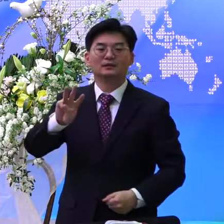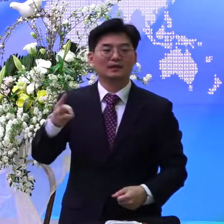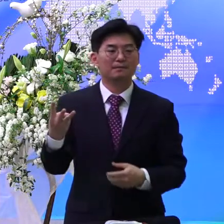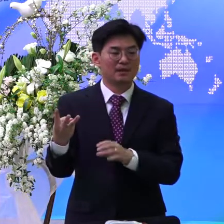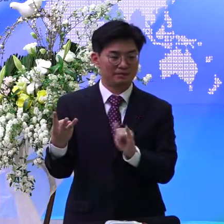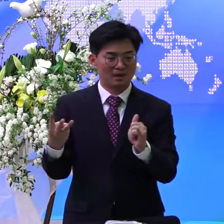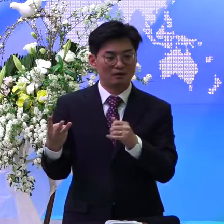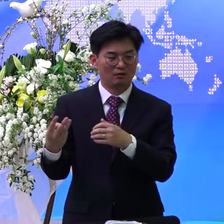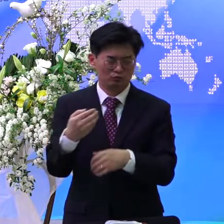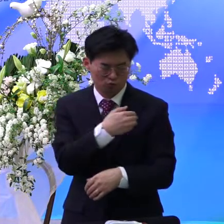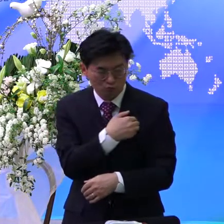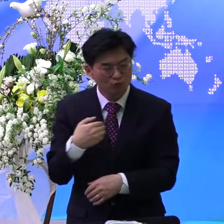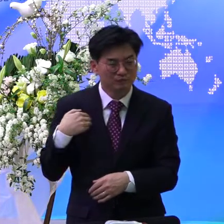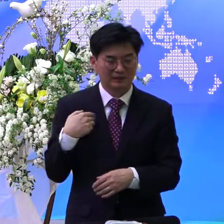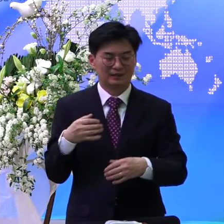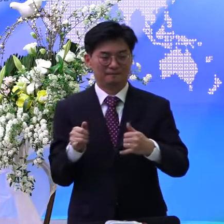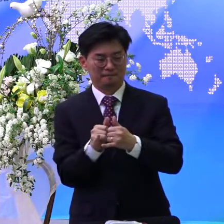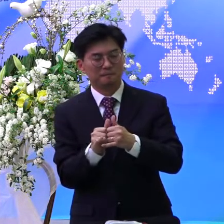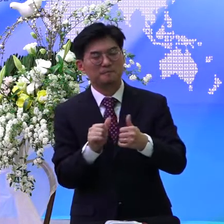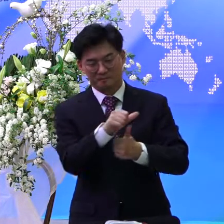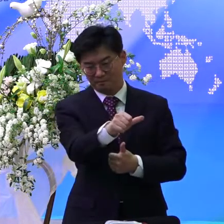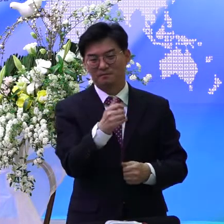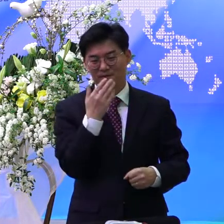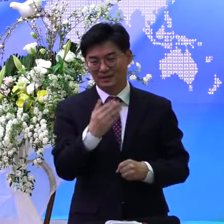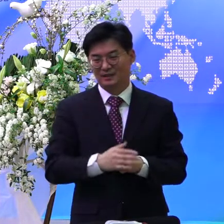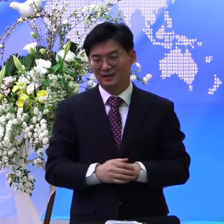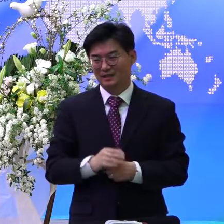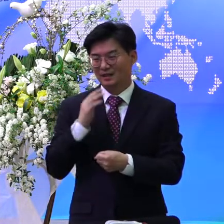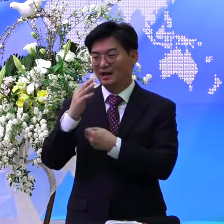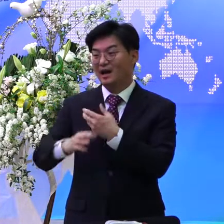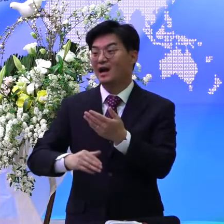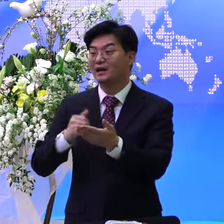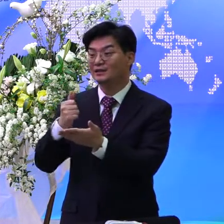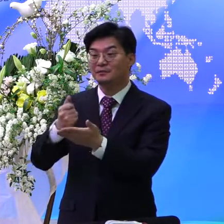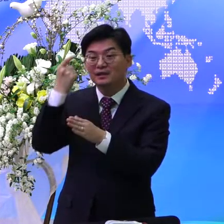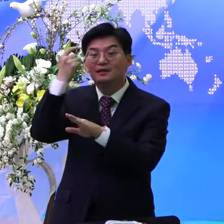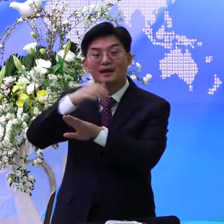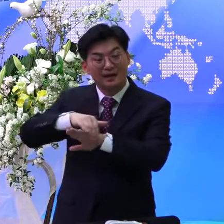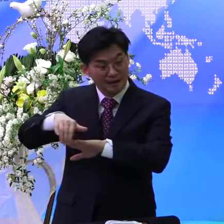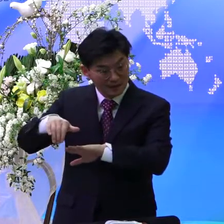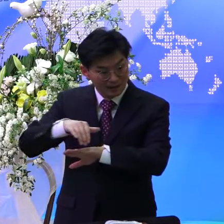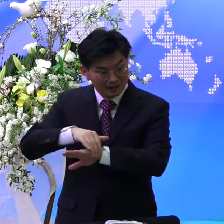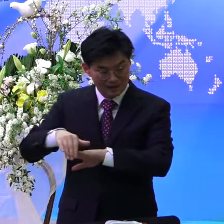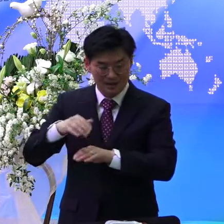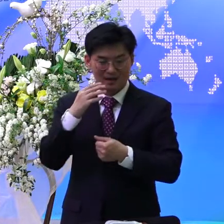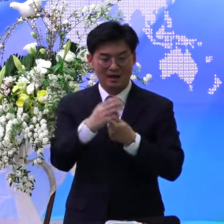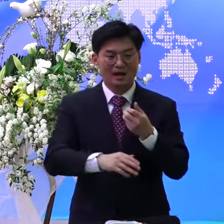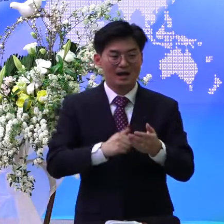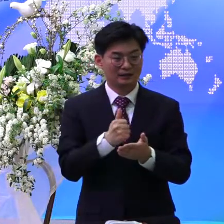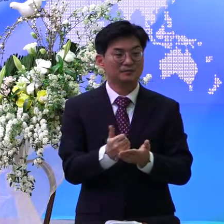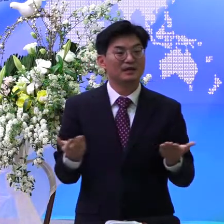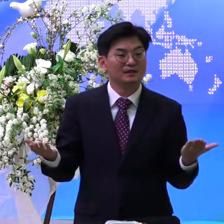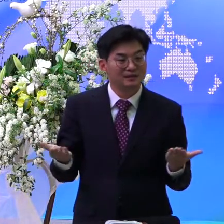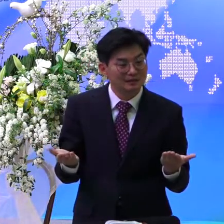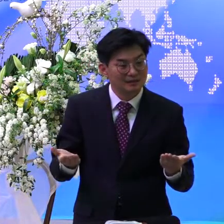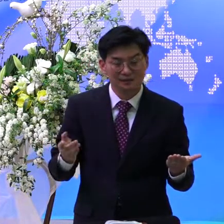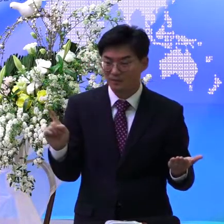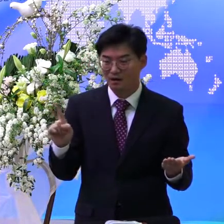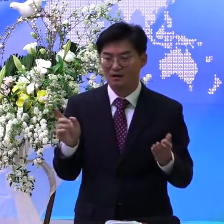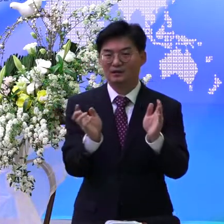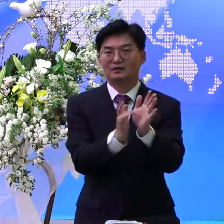하십니다. 우리를 향해서 가지고 계신 하나님의 계획, 여러분들을 향한 하나님의 계획은 여러분들이